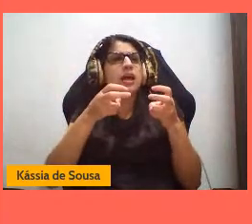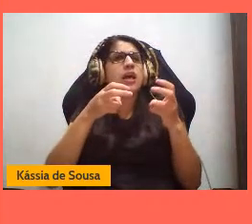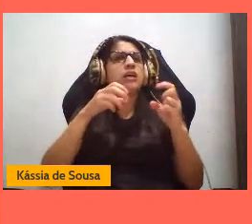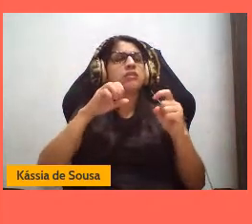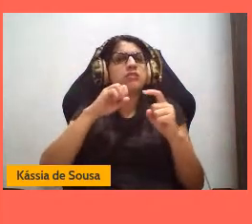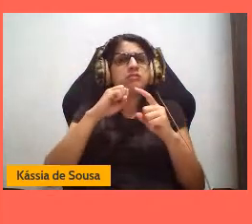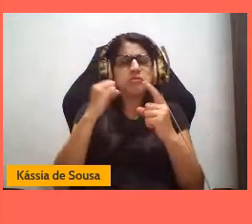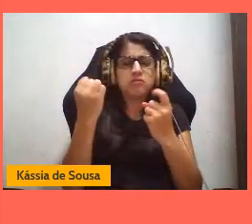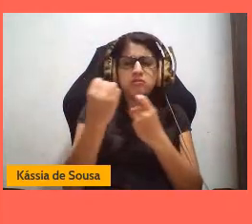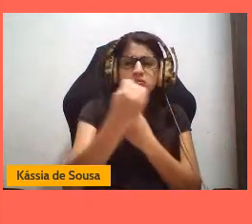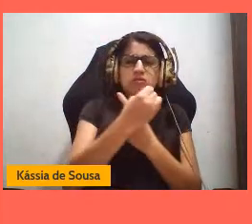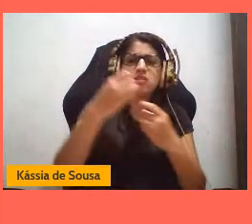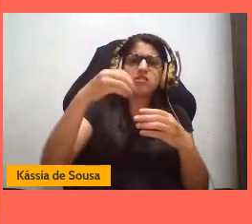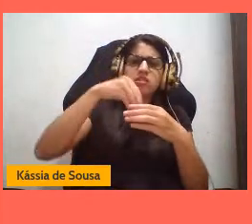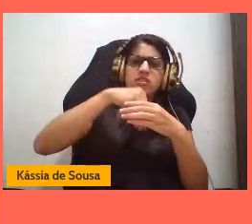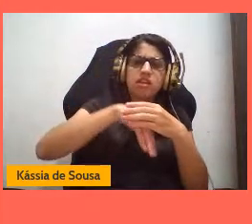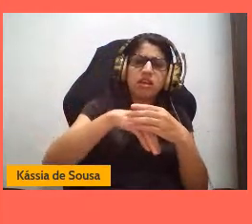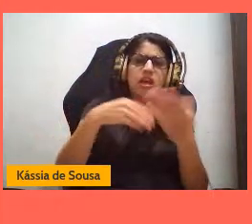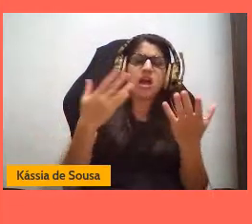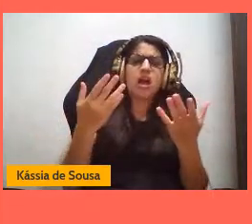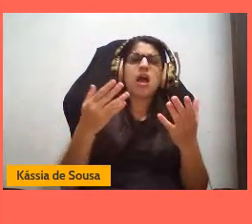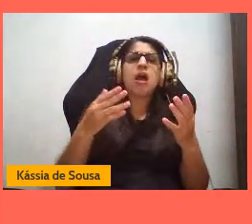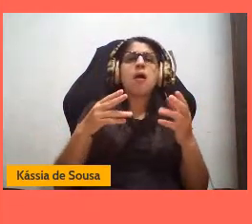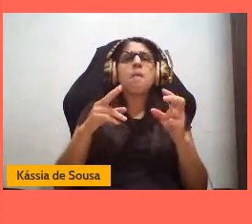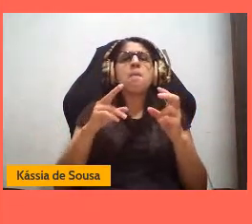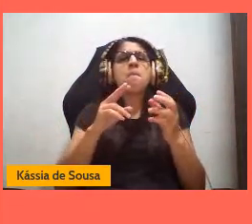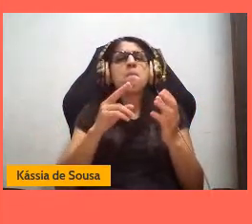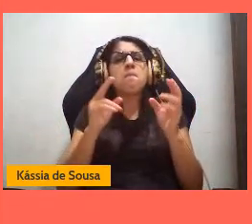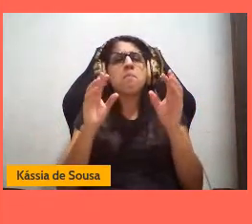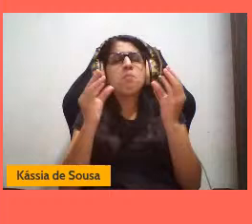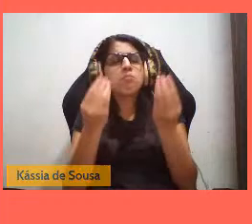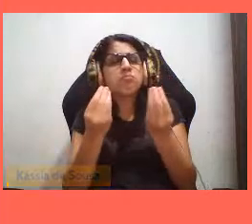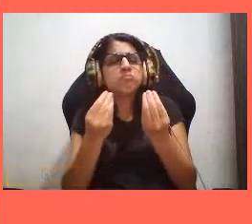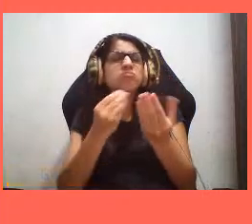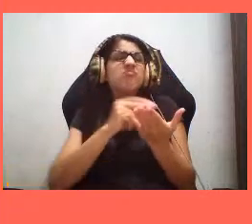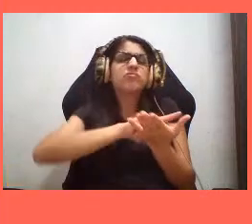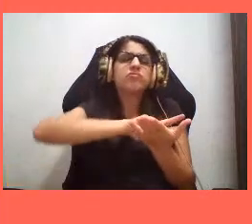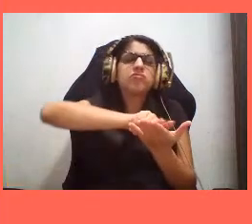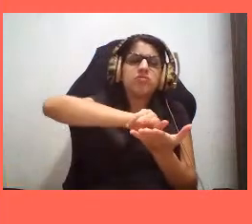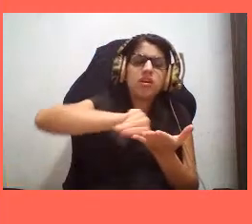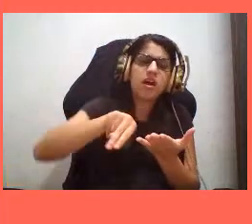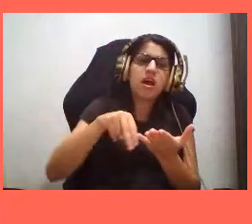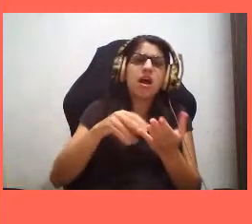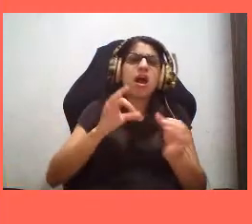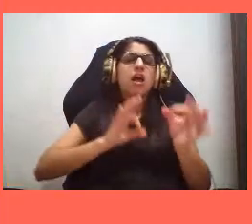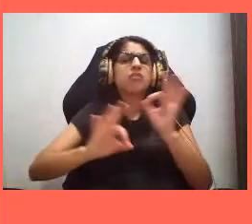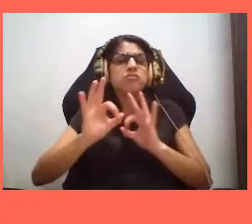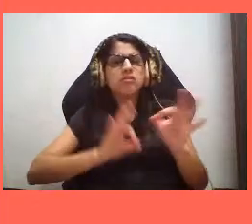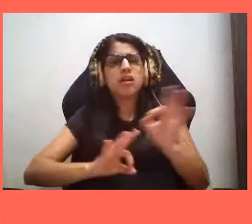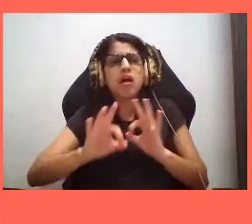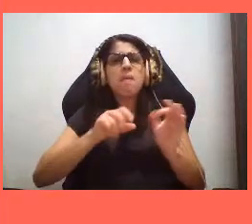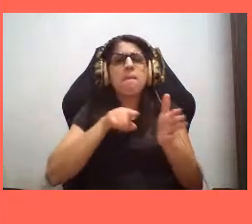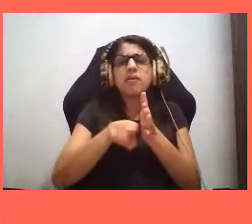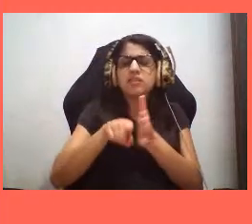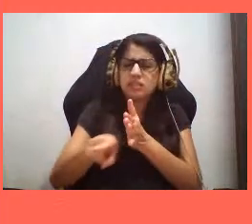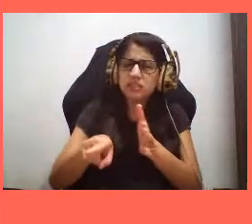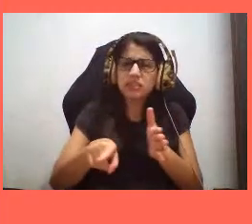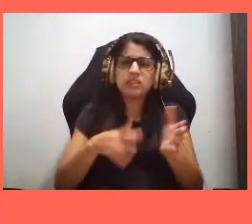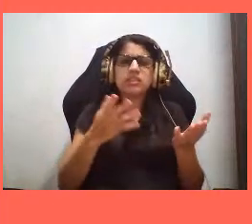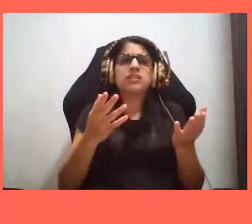questões que começam a aflorar, o interesse pela monitoria, pela pesquisa, articulação, veja detalhes que eles